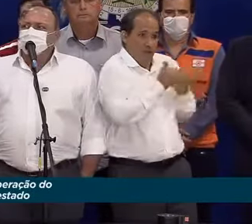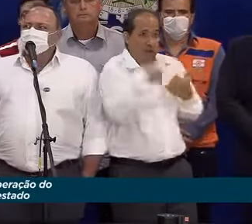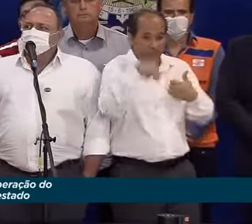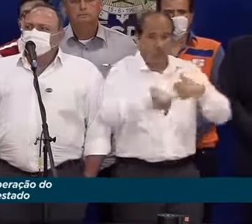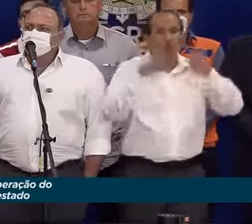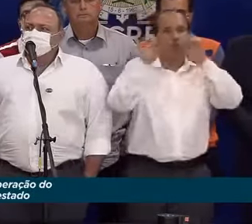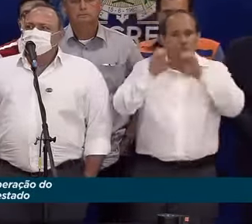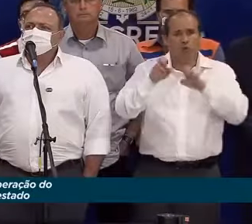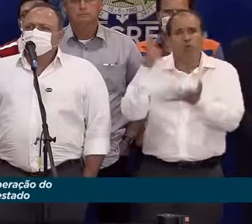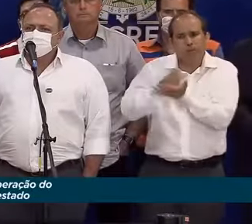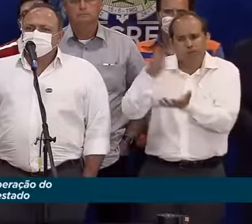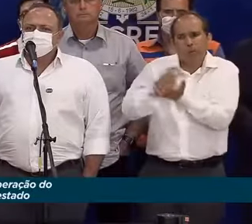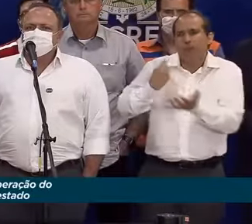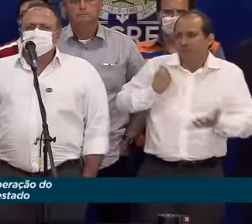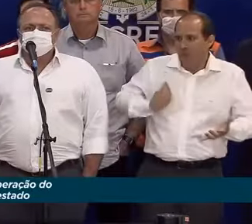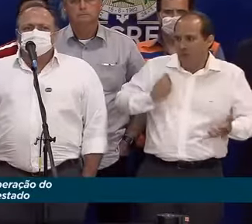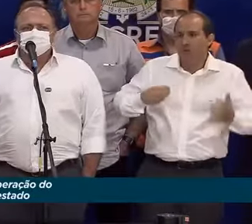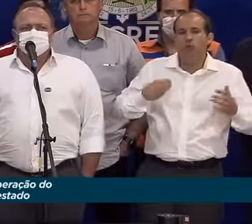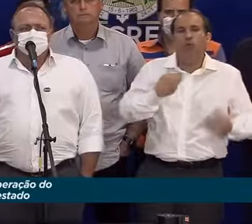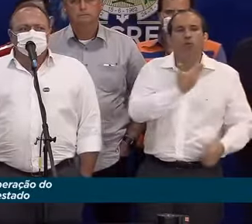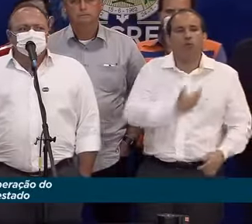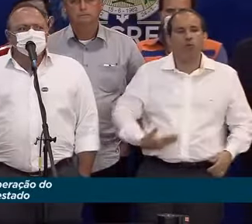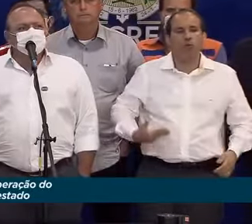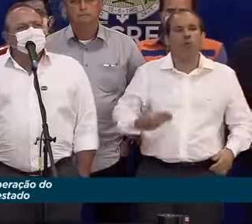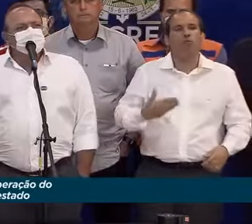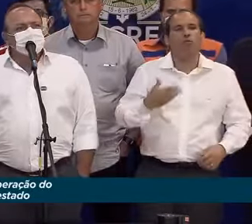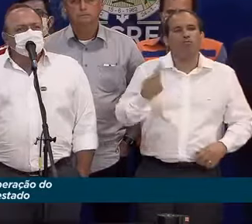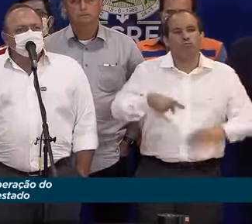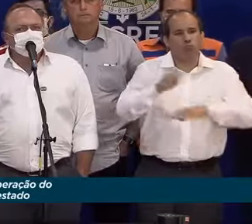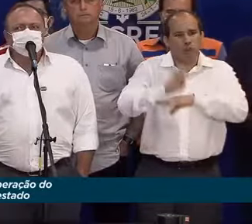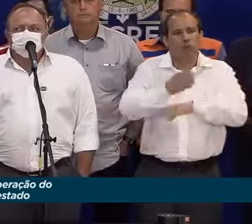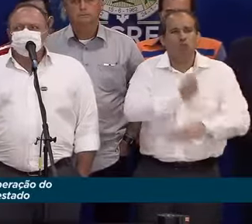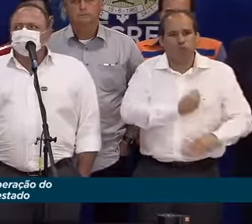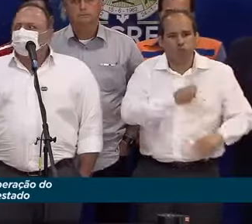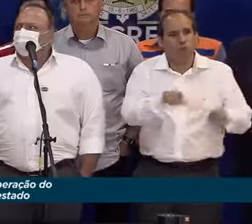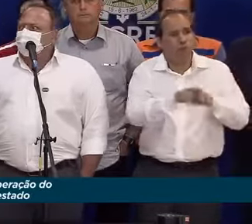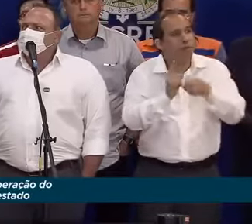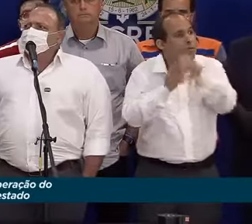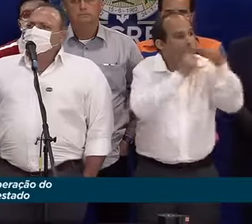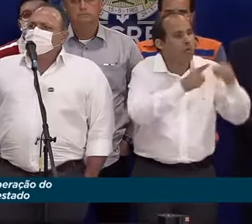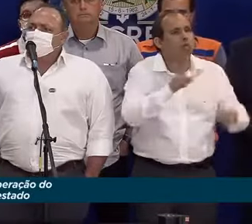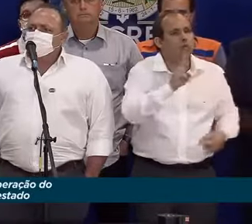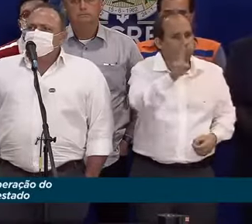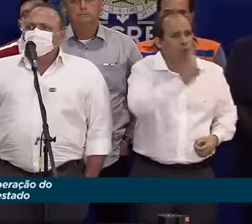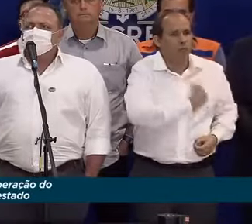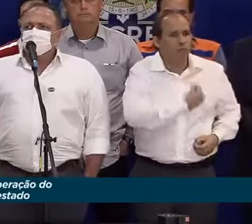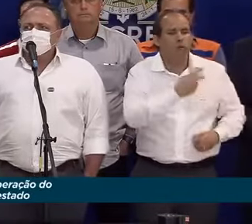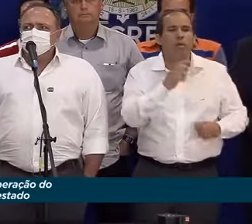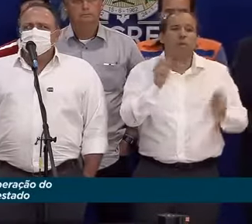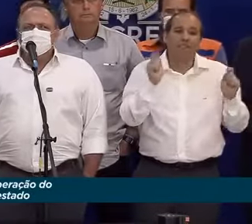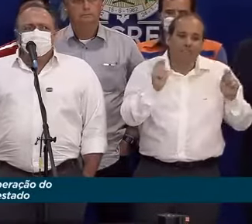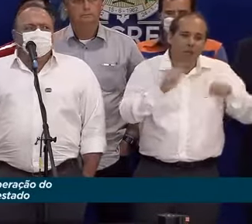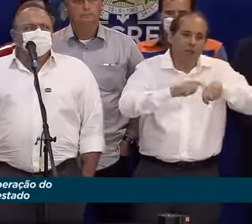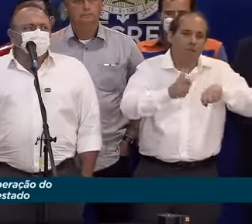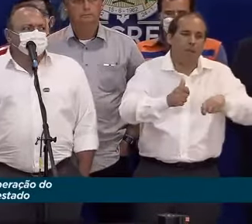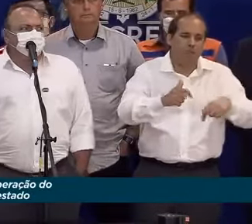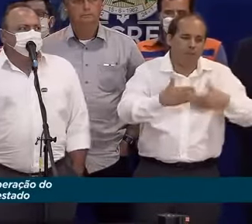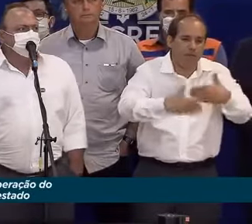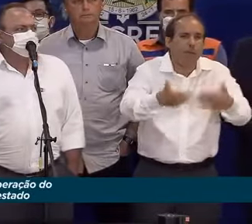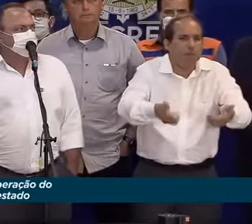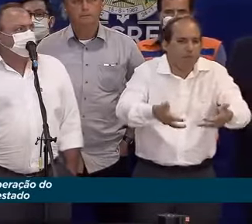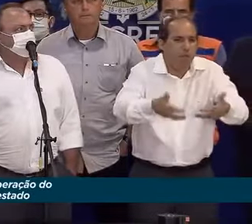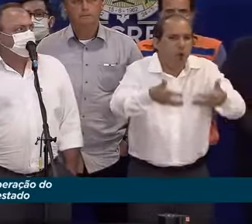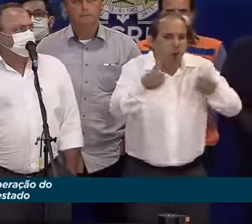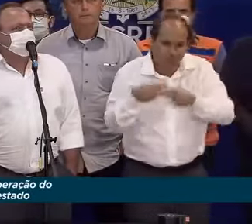o governo do Estado está funcionando, os municípios estão funcionando. Sempre pode melhorar, sempre tem coisas e aspectos que podem